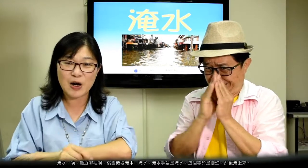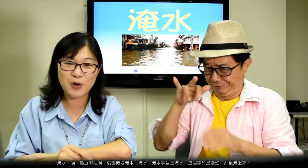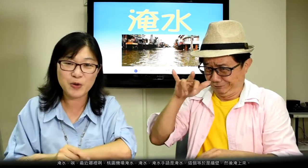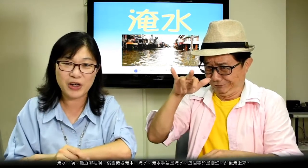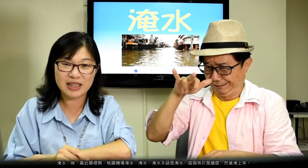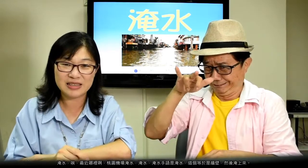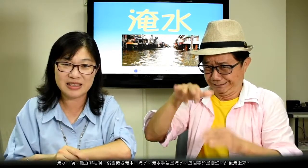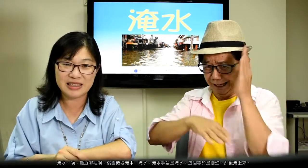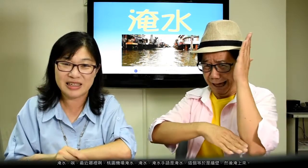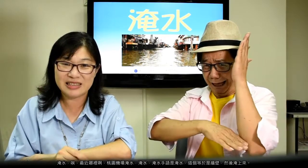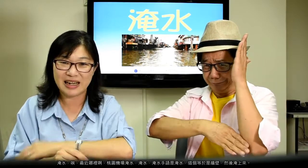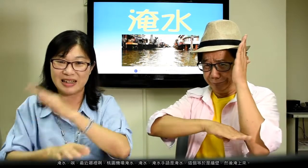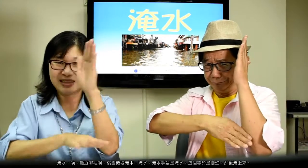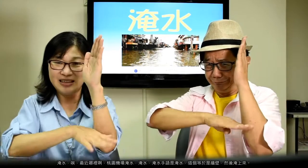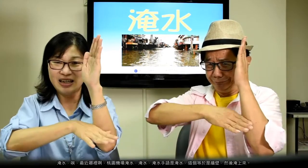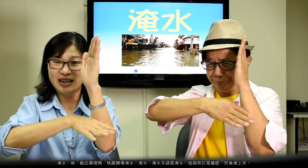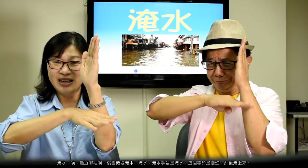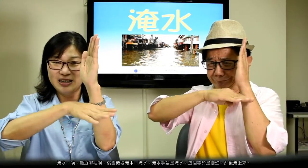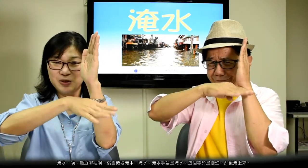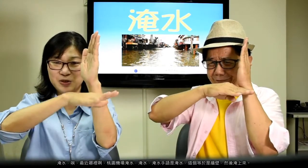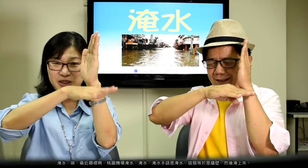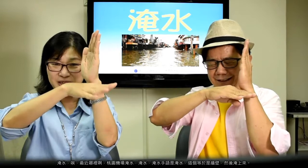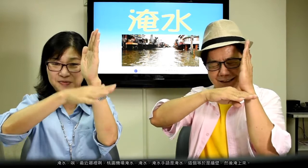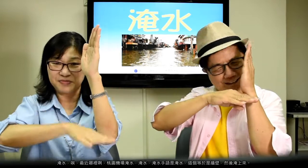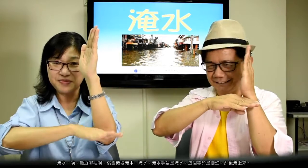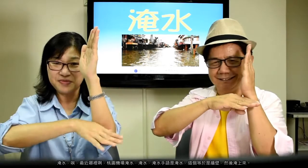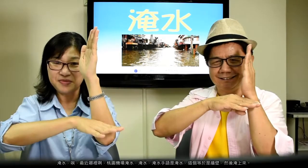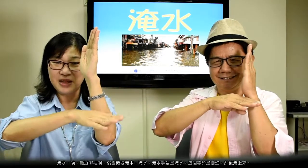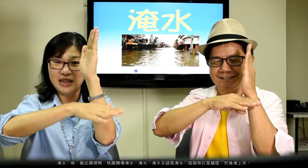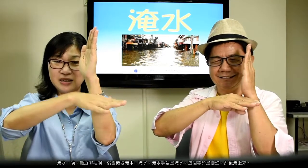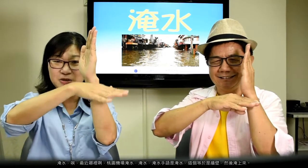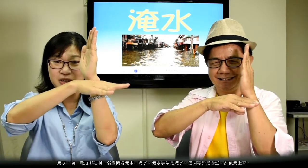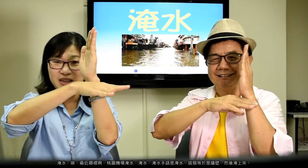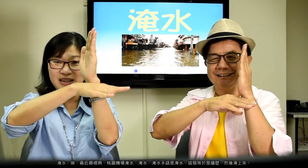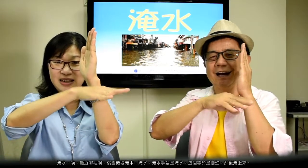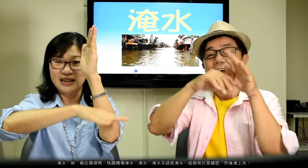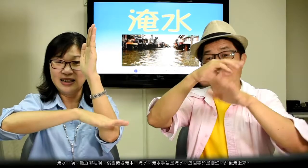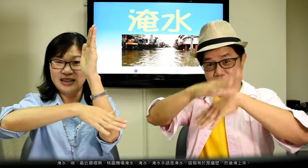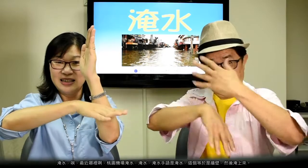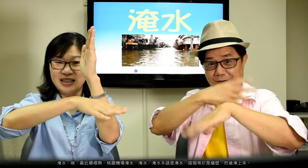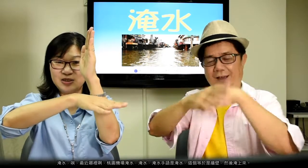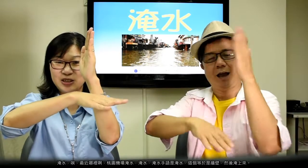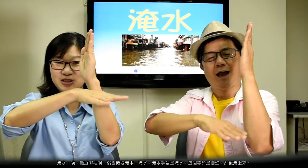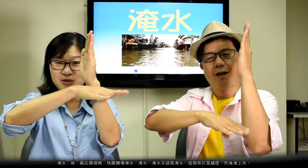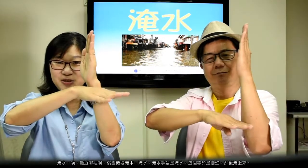桃园机场淹水，淹水，淹水，所以